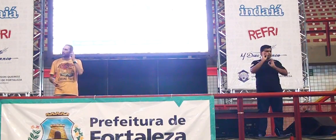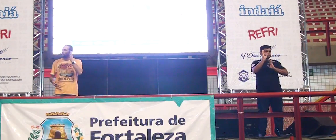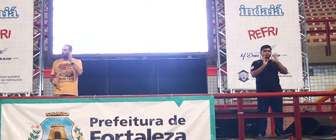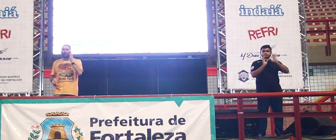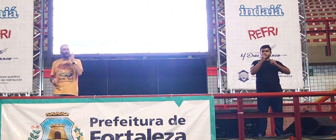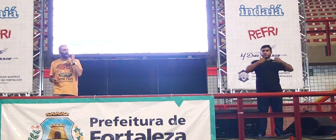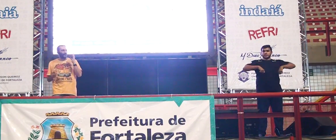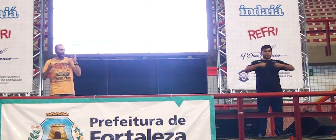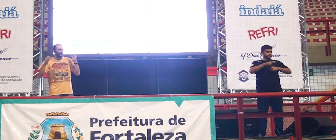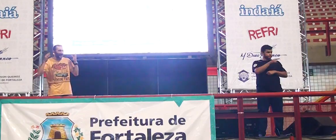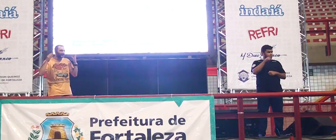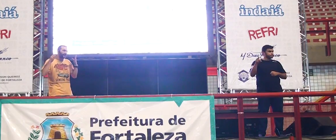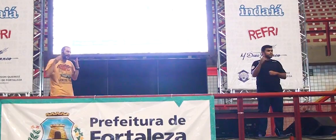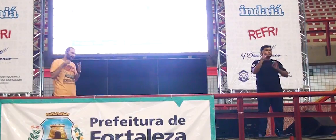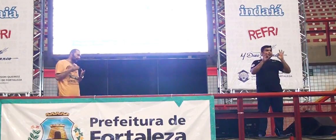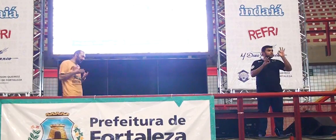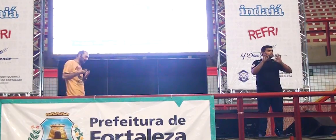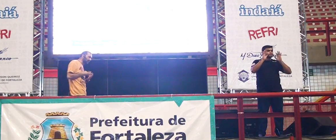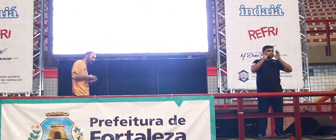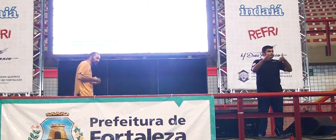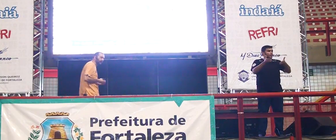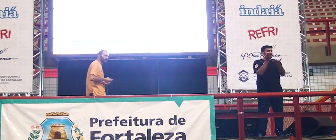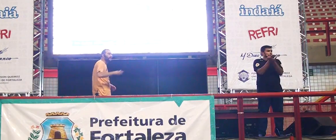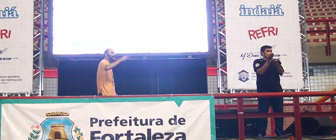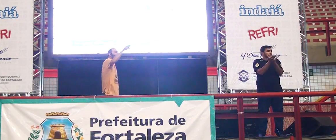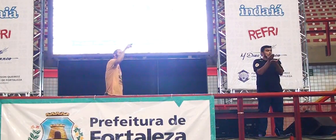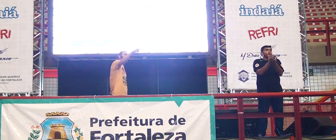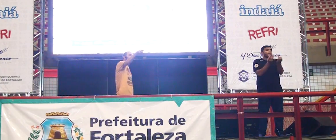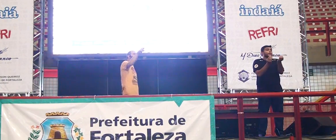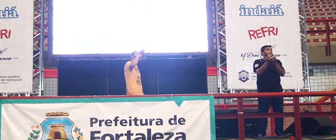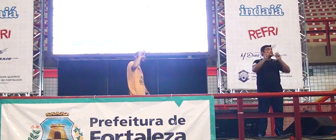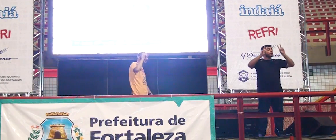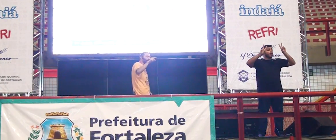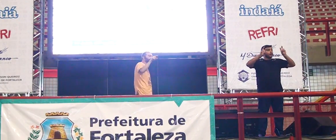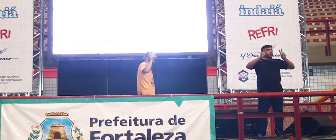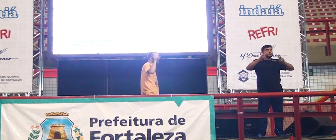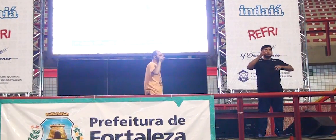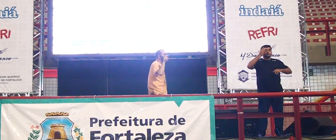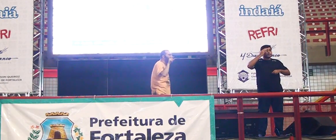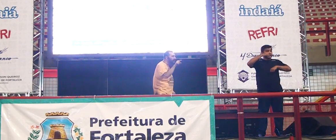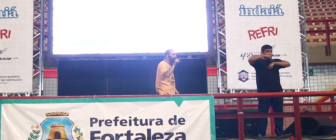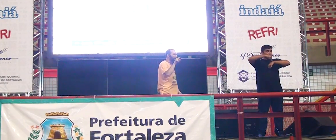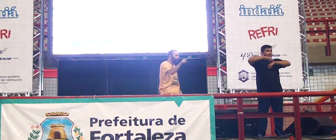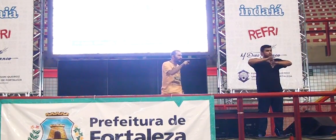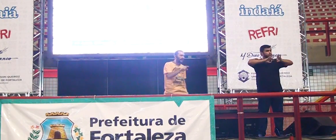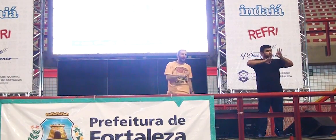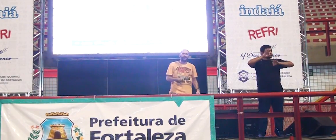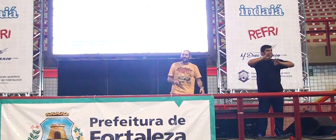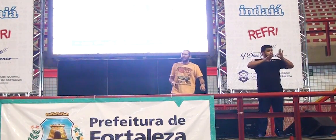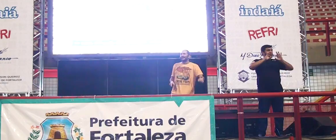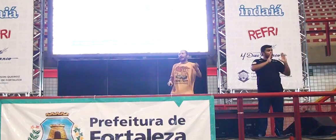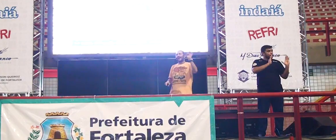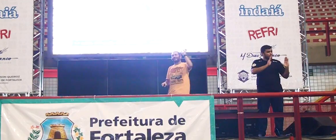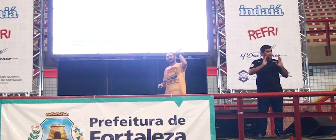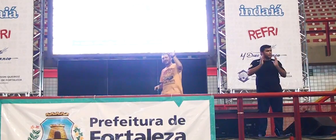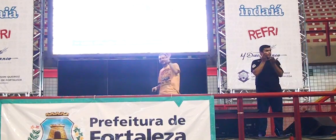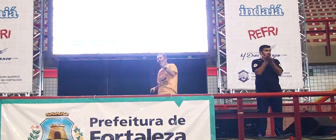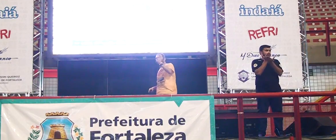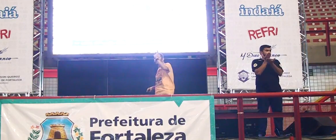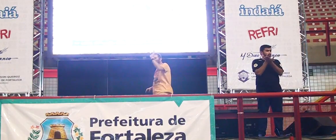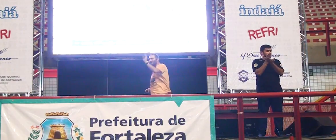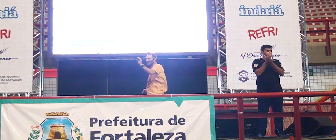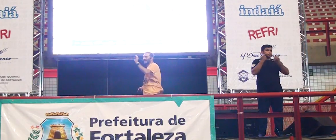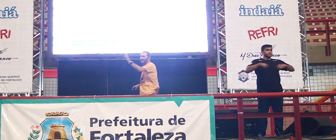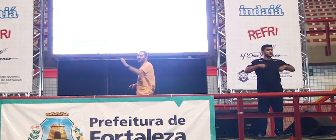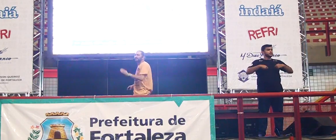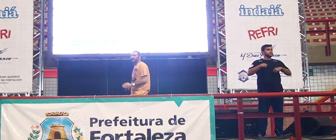fazer um estudo mais direcionado e objetivo, de acordo com o tempo que você tem para estudar, a dedicação